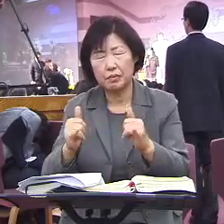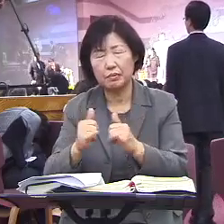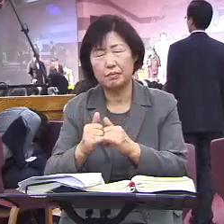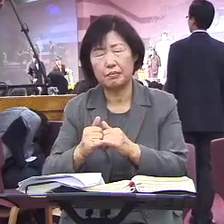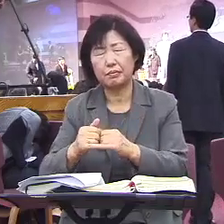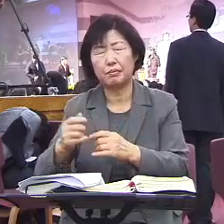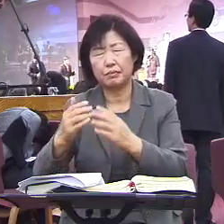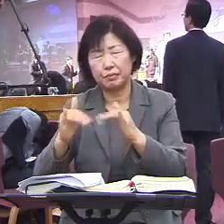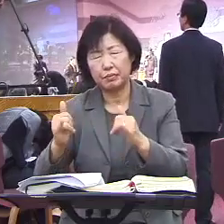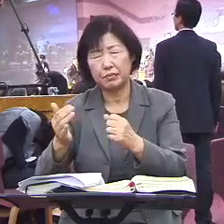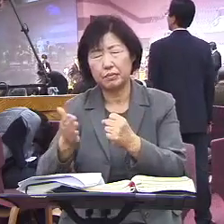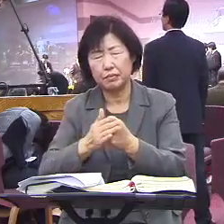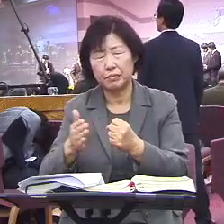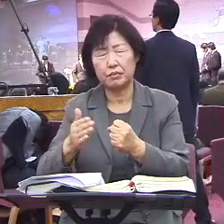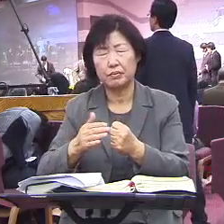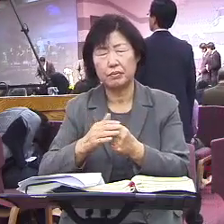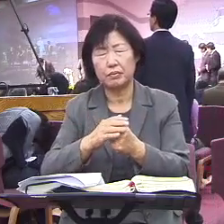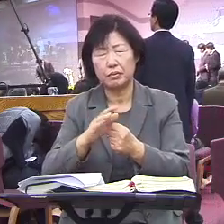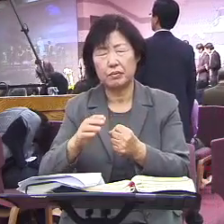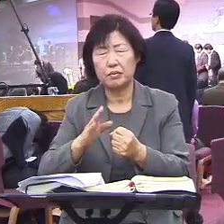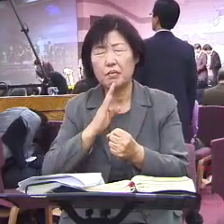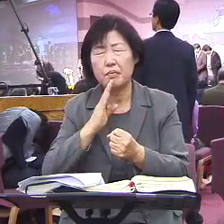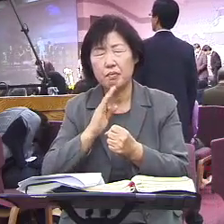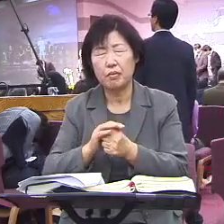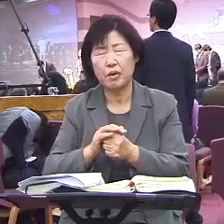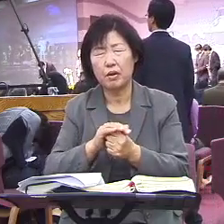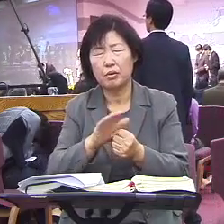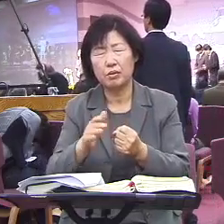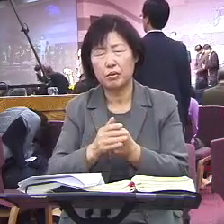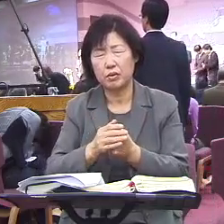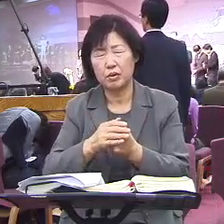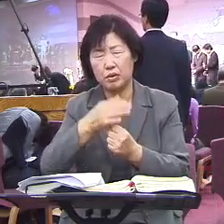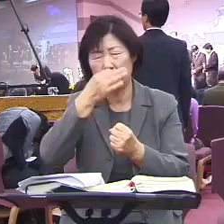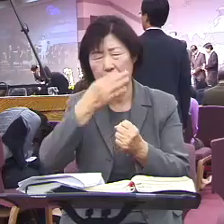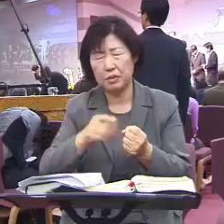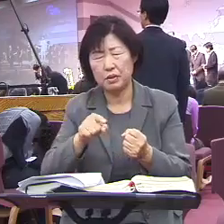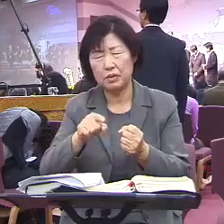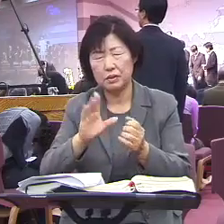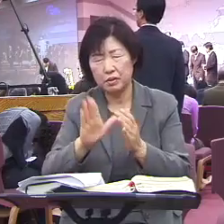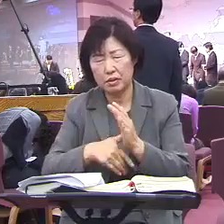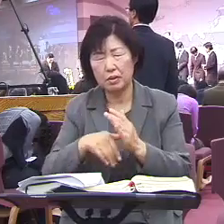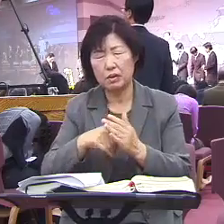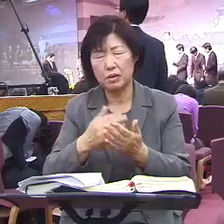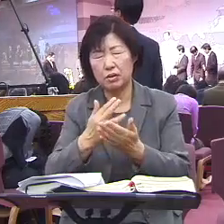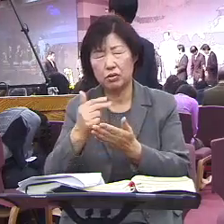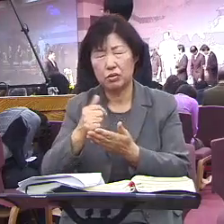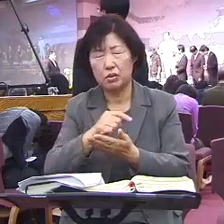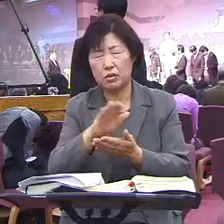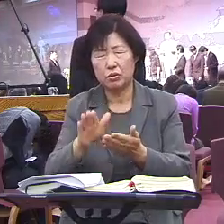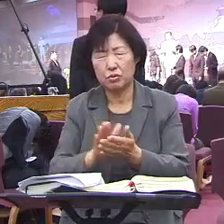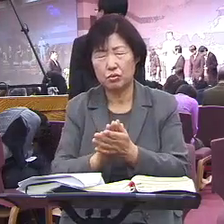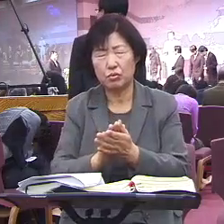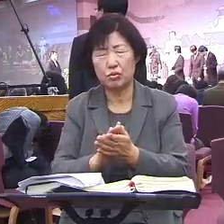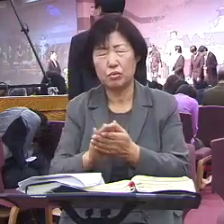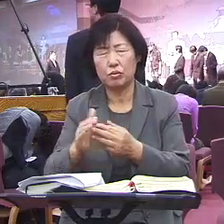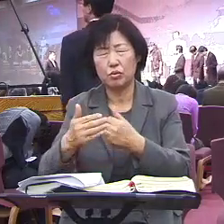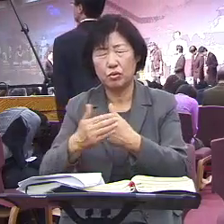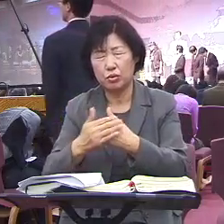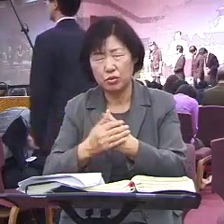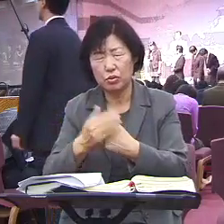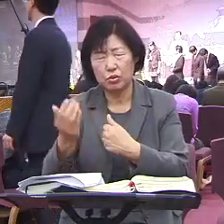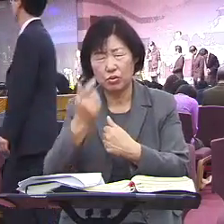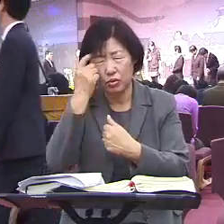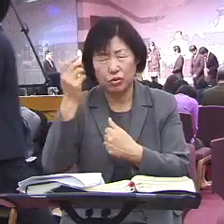아버지, 우리가 홀로 설 수 없는 이때 이 땅에 아버지 우리가 홀로 서지 않고 나를 도와주시는